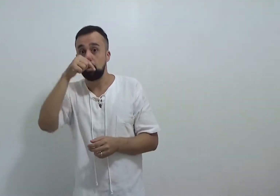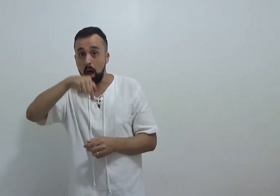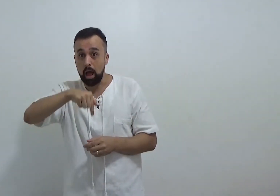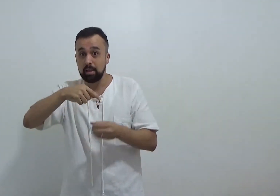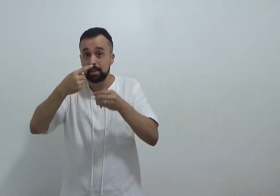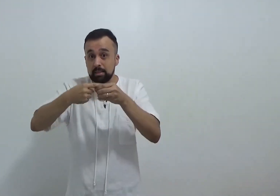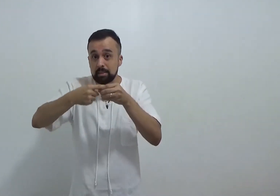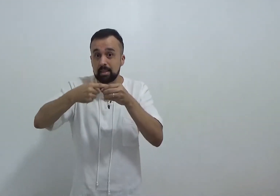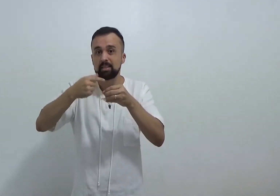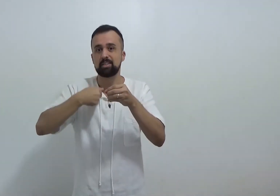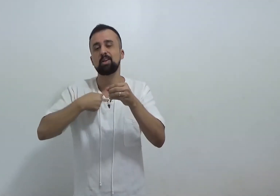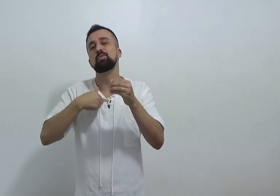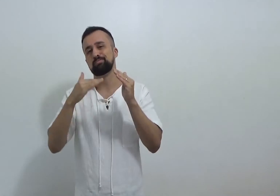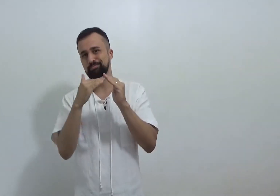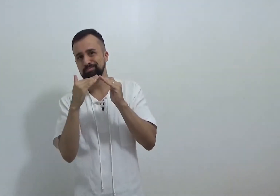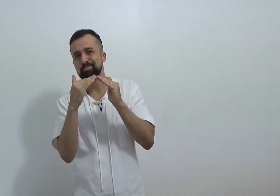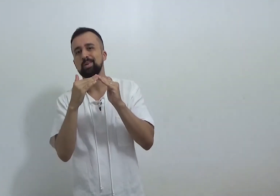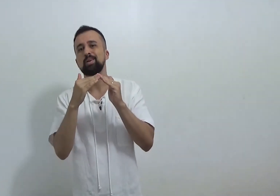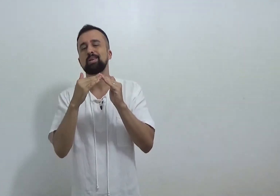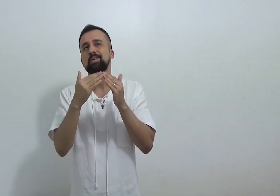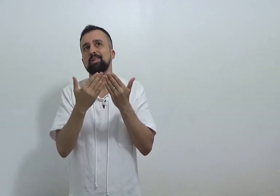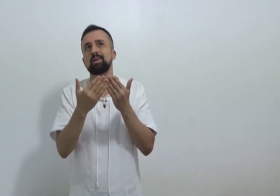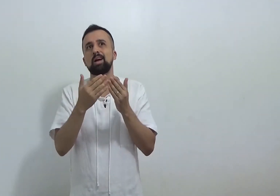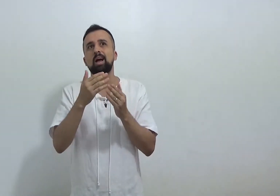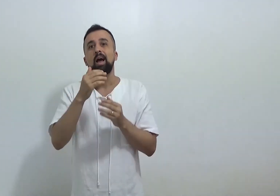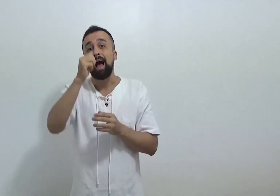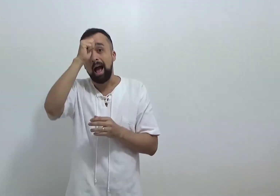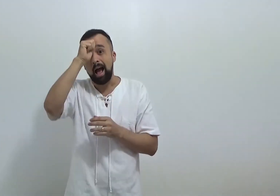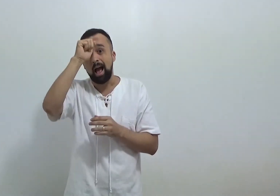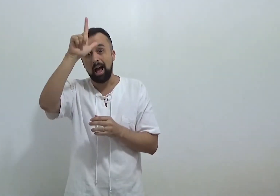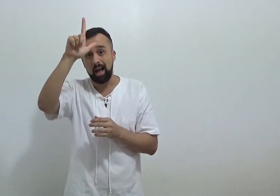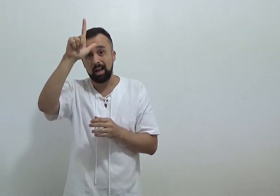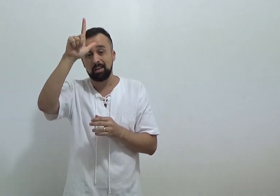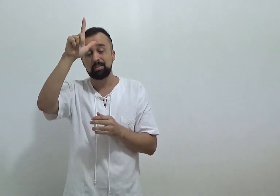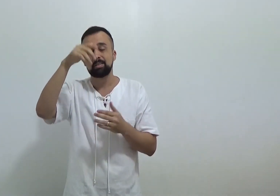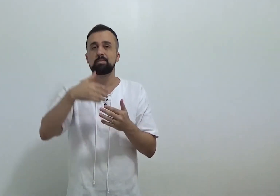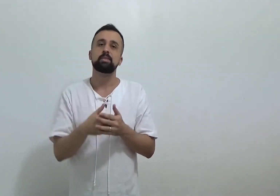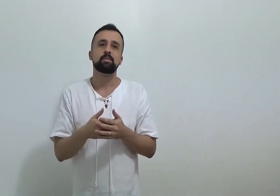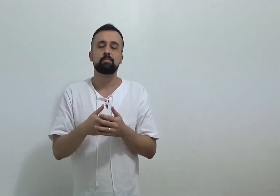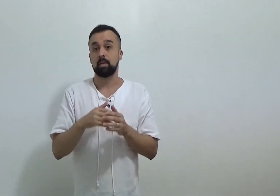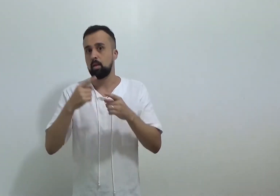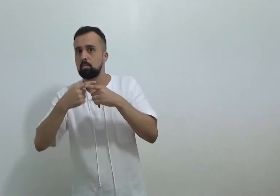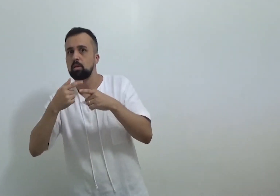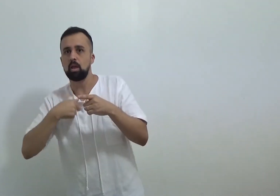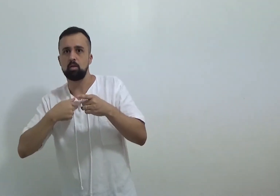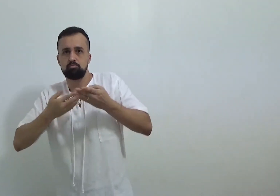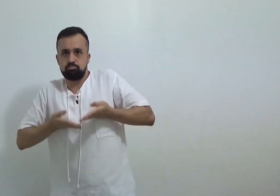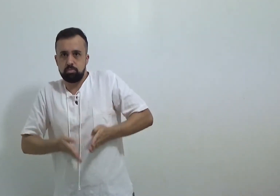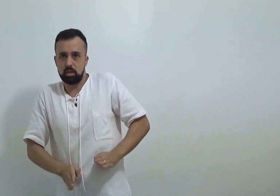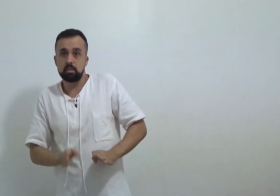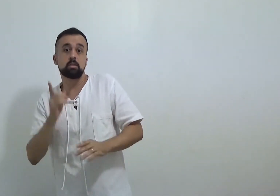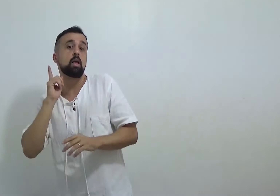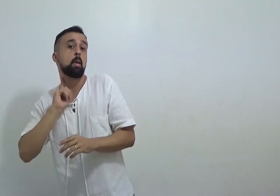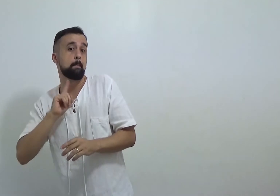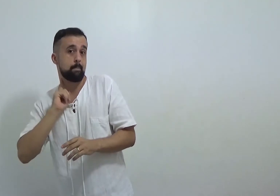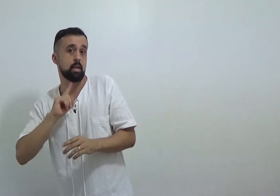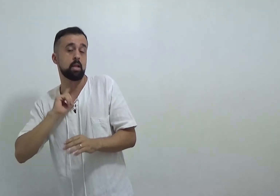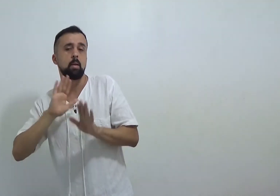240 etnias indígenas. Aqui na cidade que eu moro, Altamira, por